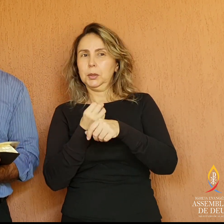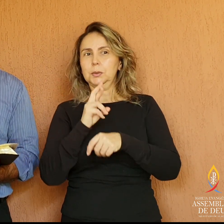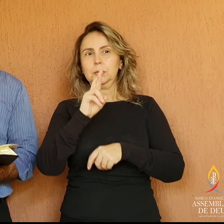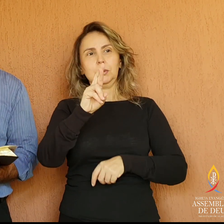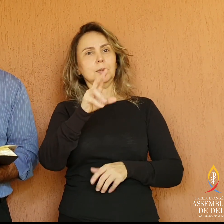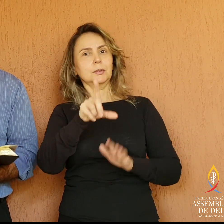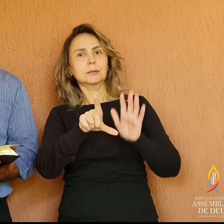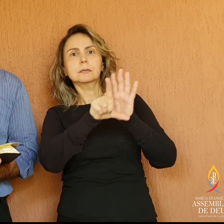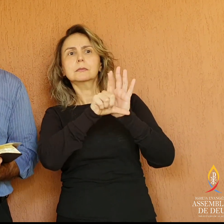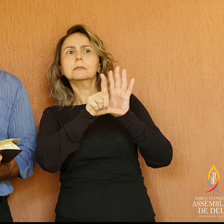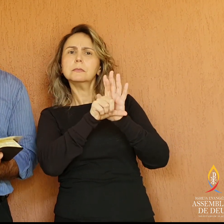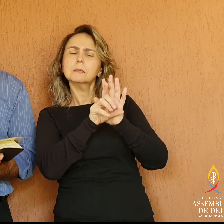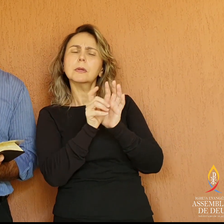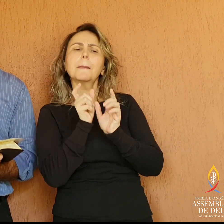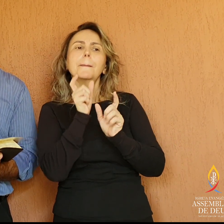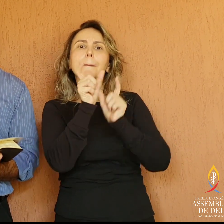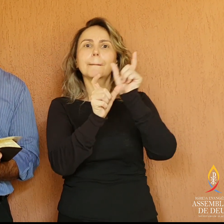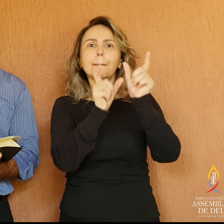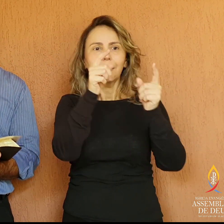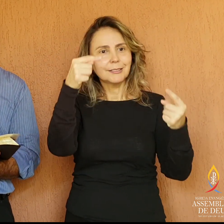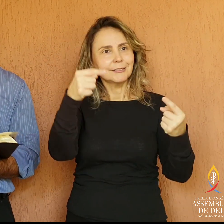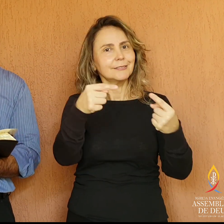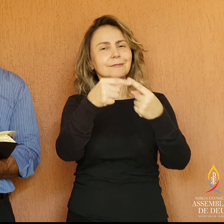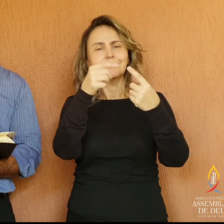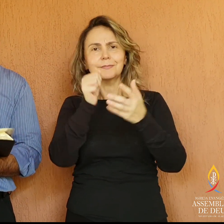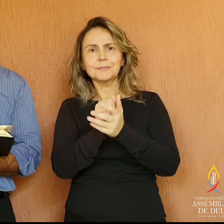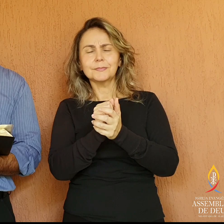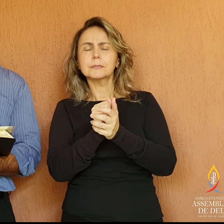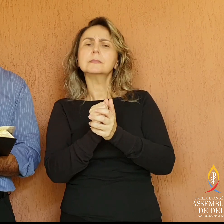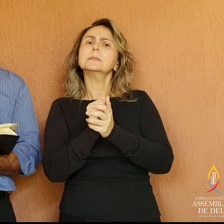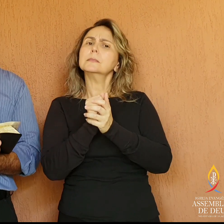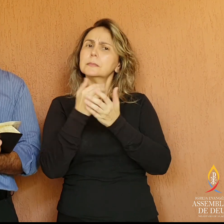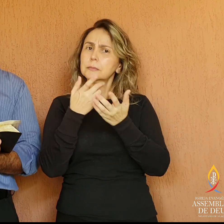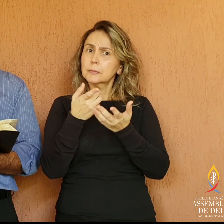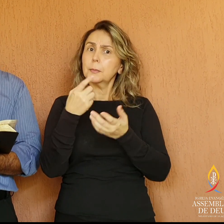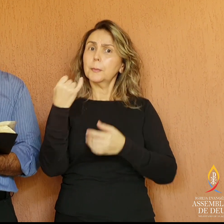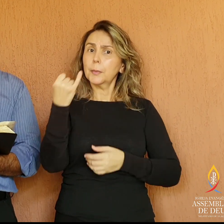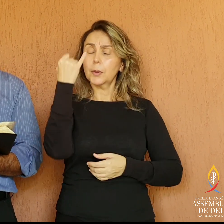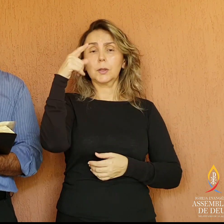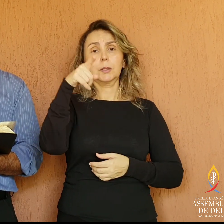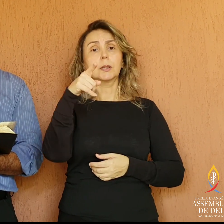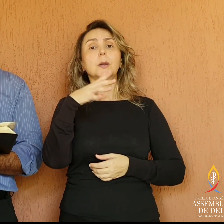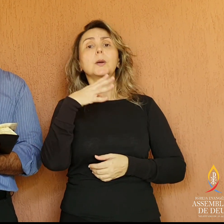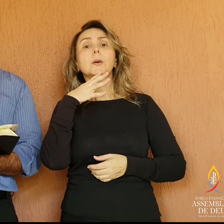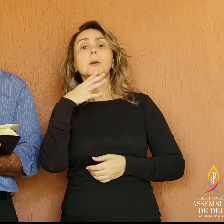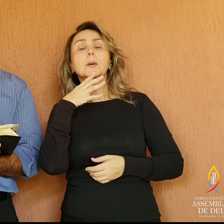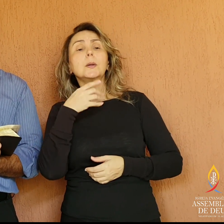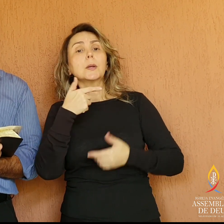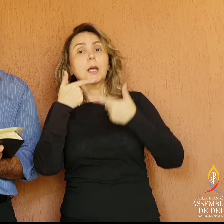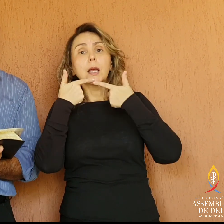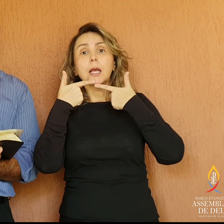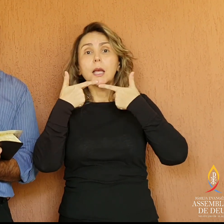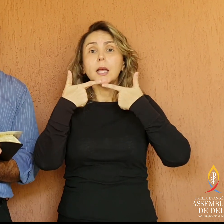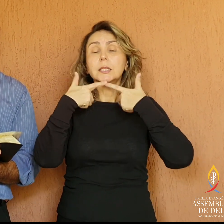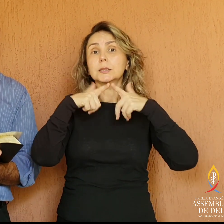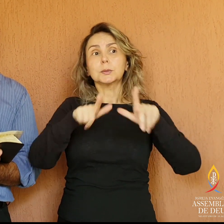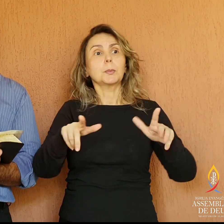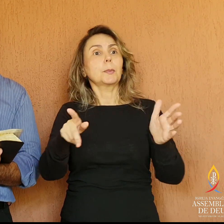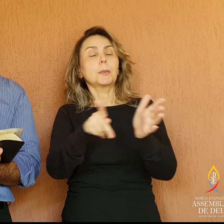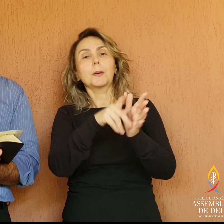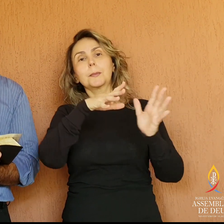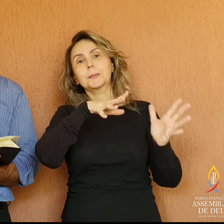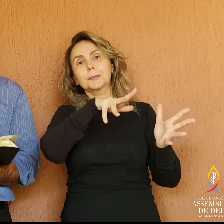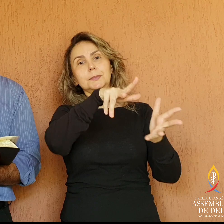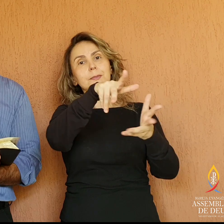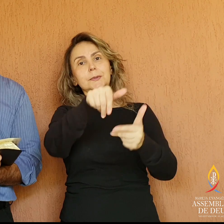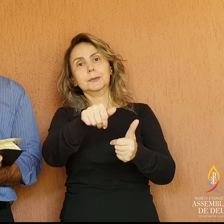à altura. Então é necessário que você também conheça a linguagem do mundo. Você está agora